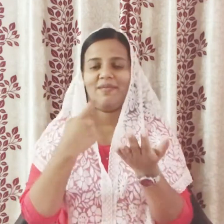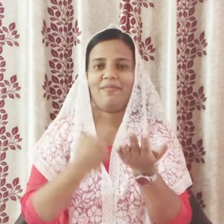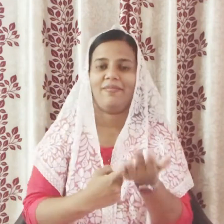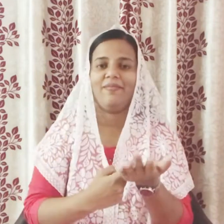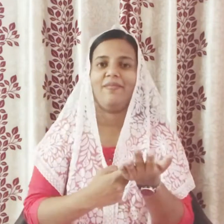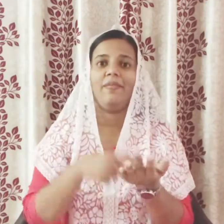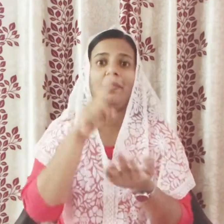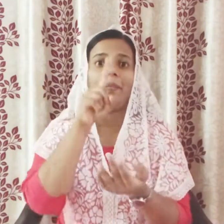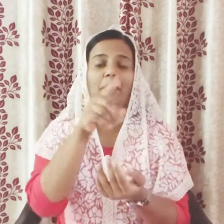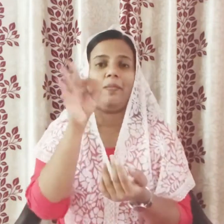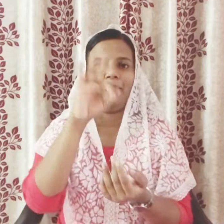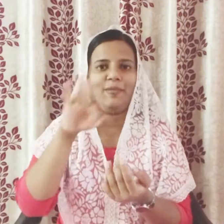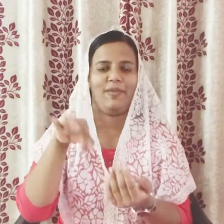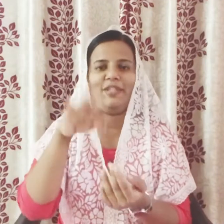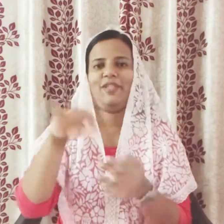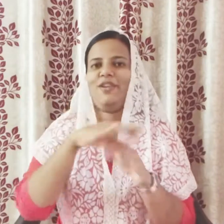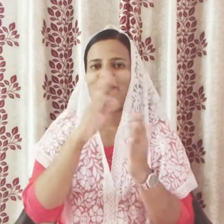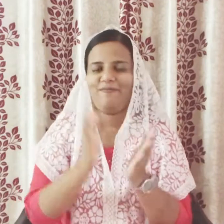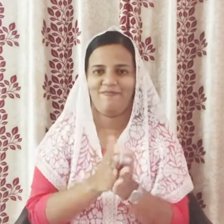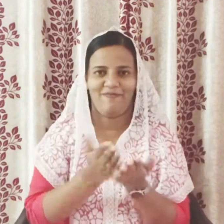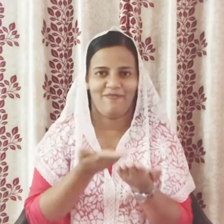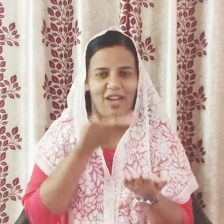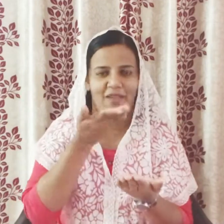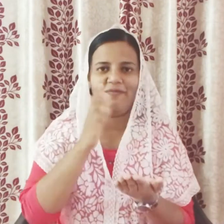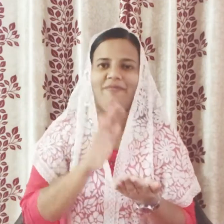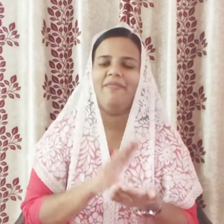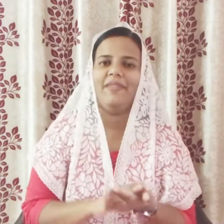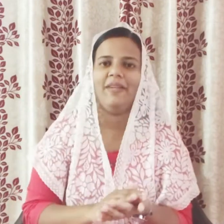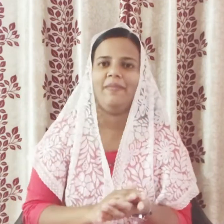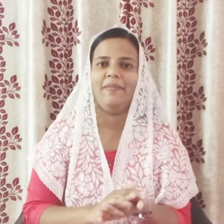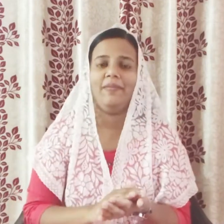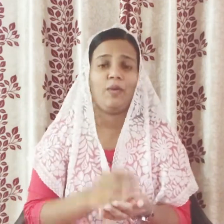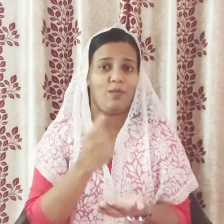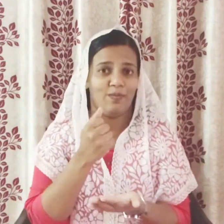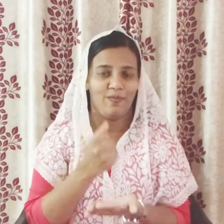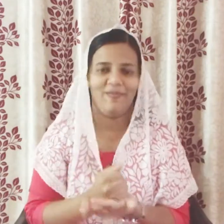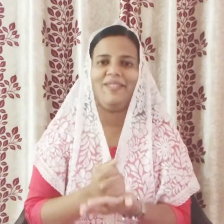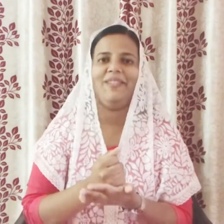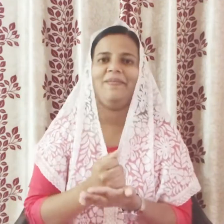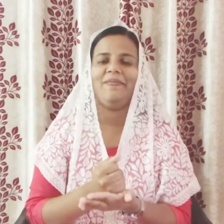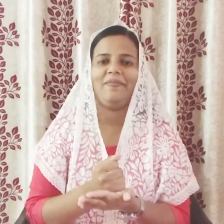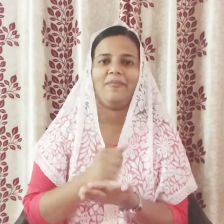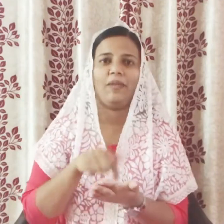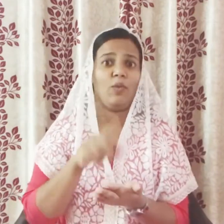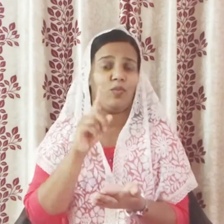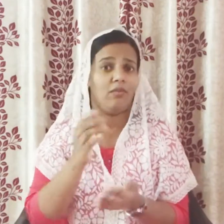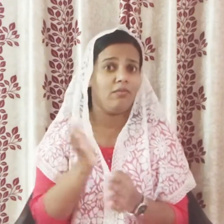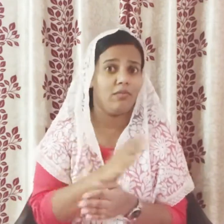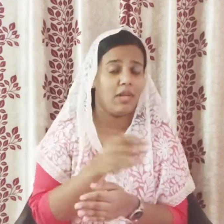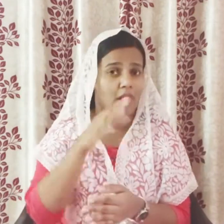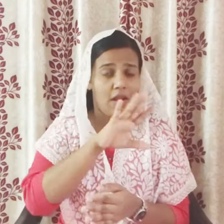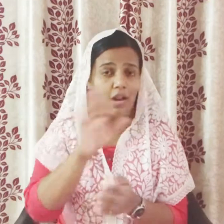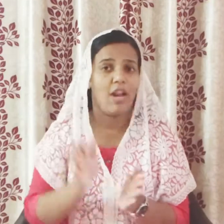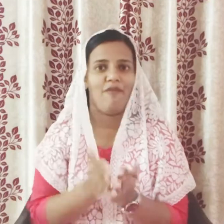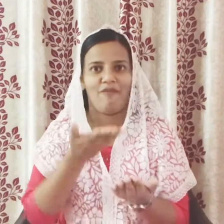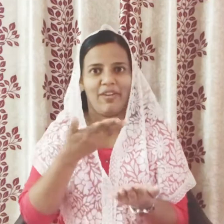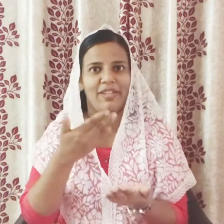വെളിപ്പാടിൻ്റെ പുസ്തകം 18-ാമത്തെ അധ്യായവുമാണ് നമ്മൾ ഇന്ന് വായിക്കേണ്ടത്. നിശ്ചയമായിട്ടും ഈ ഒരു പെൻഡിങ്ങും ഇല്ലാതെ